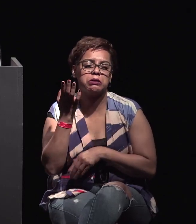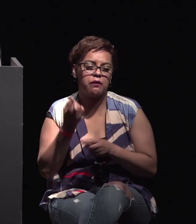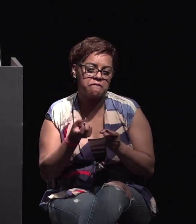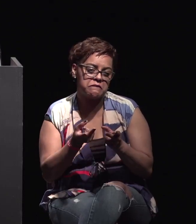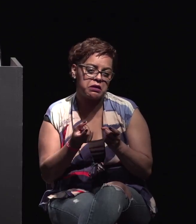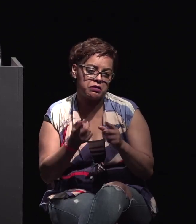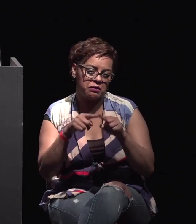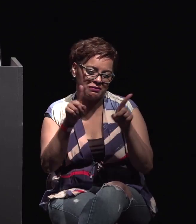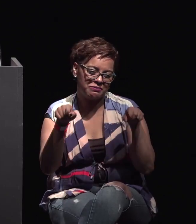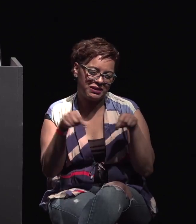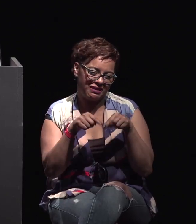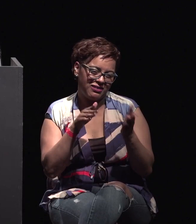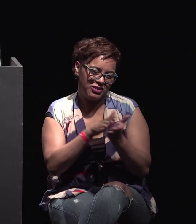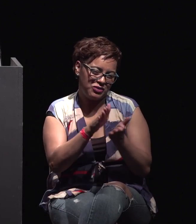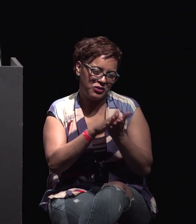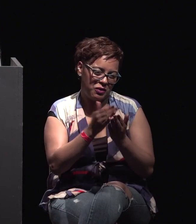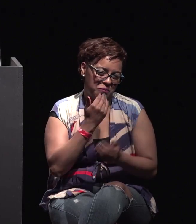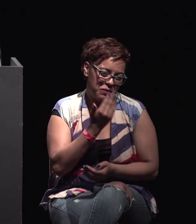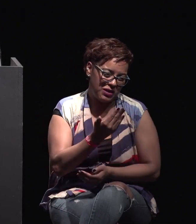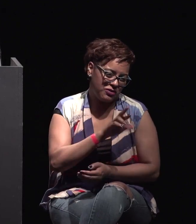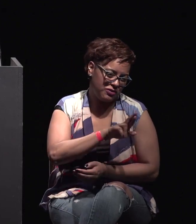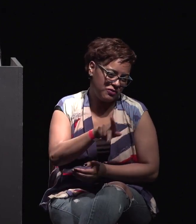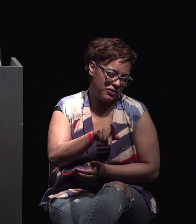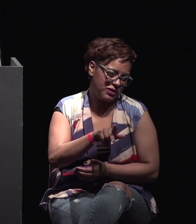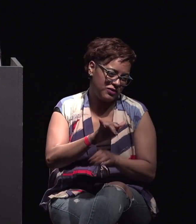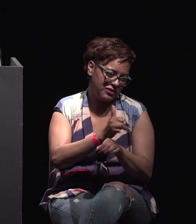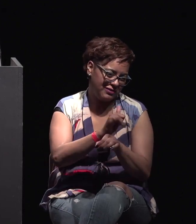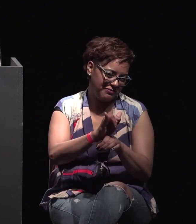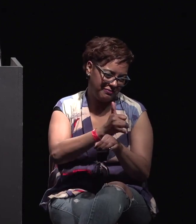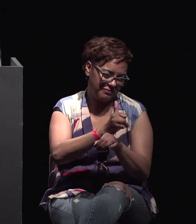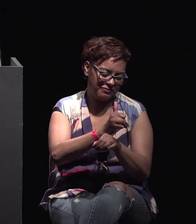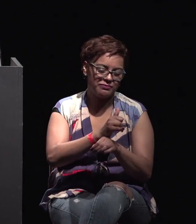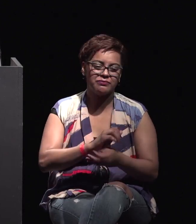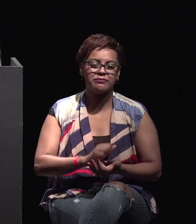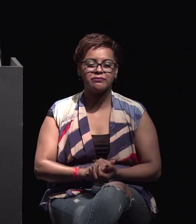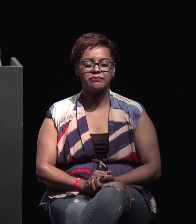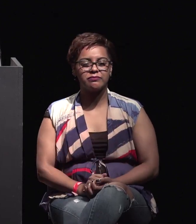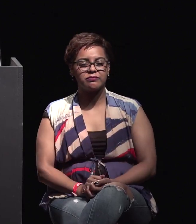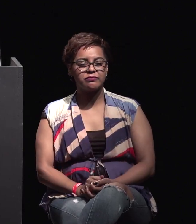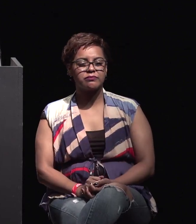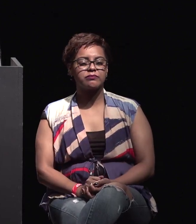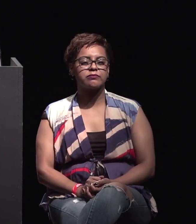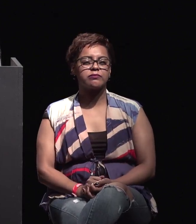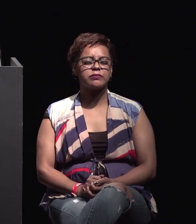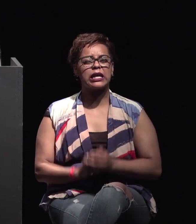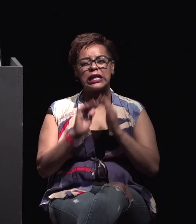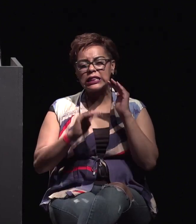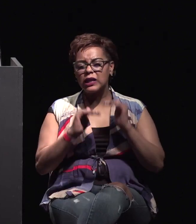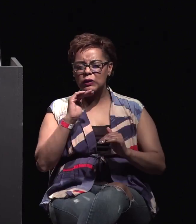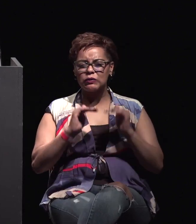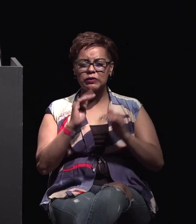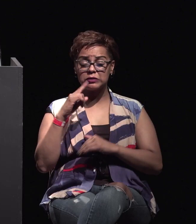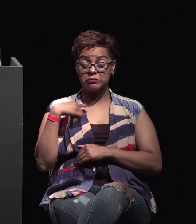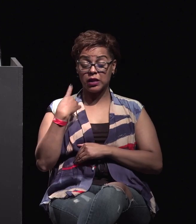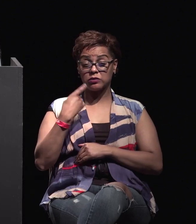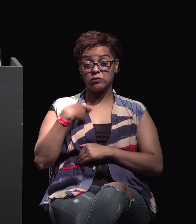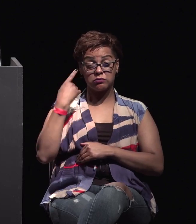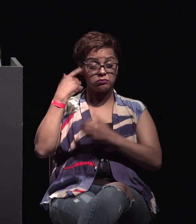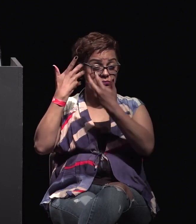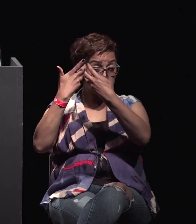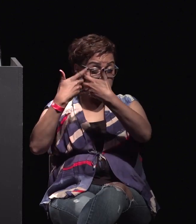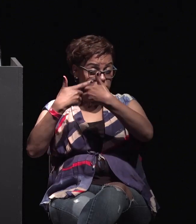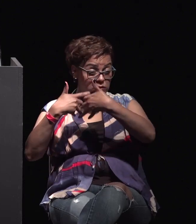mercado editorial, né? Me parece que o grande desafio